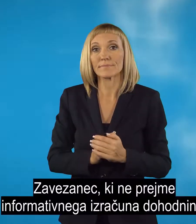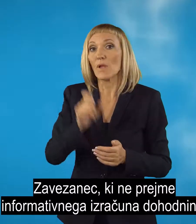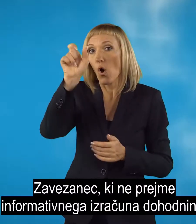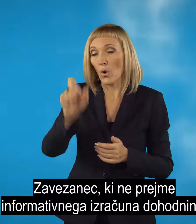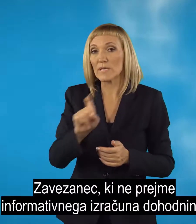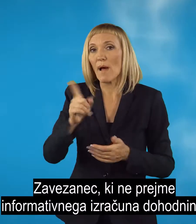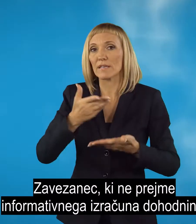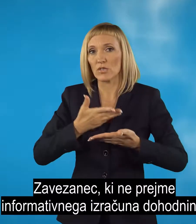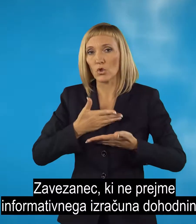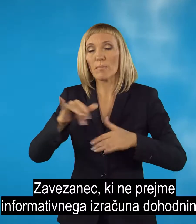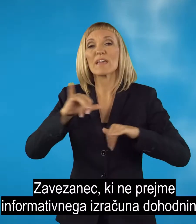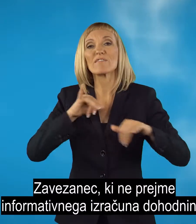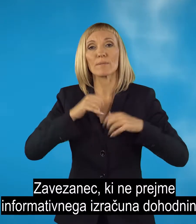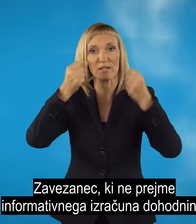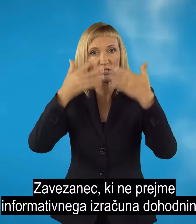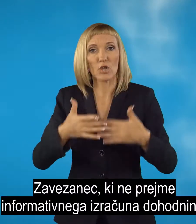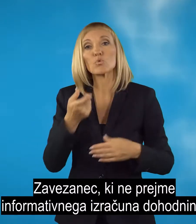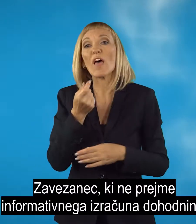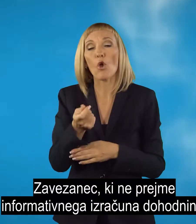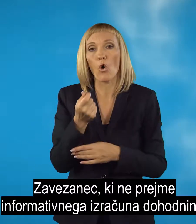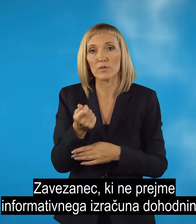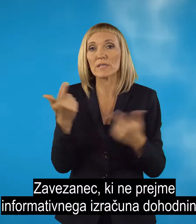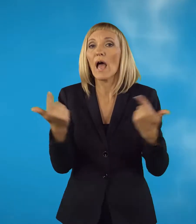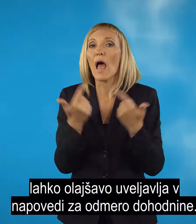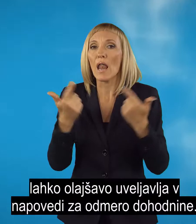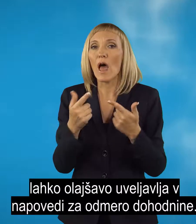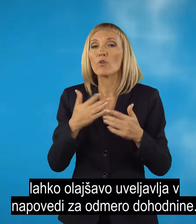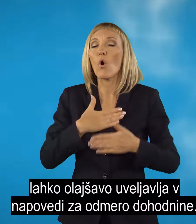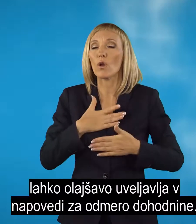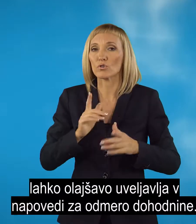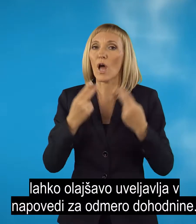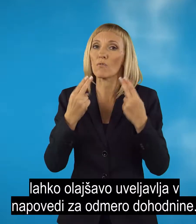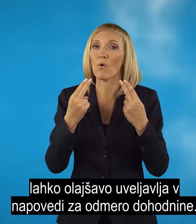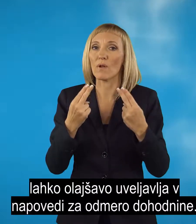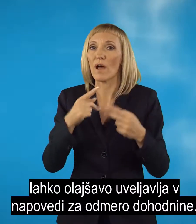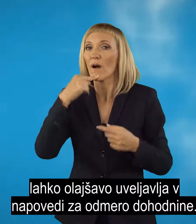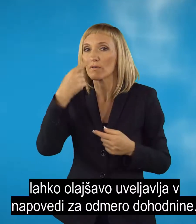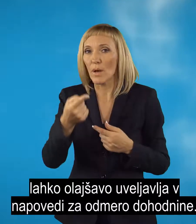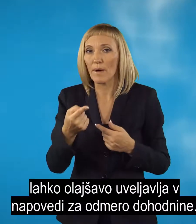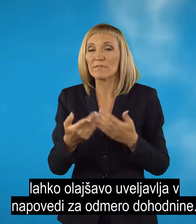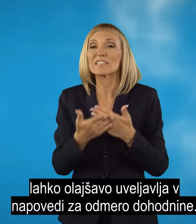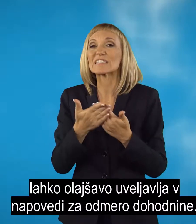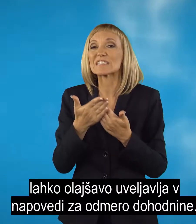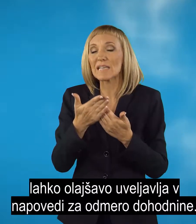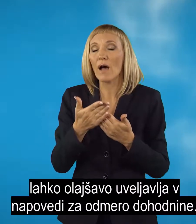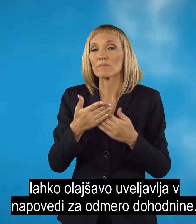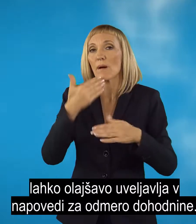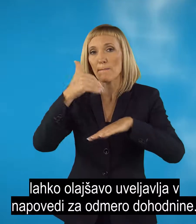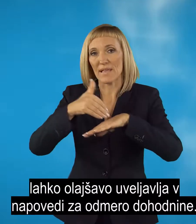Zavezanec, ki ne prejme informativnega izračuna dohodnine, lahko olajšavo uveljavlja v napovedi za odmero dohodnine.